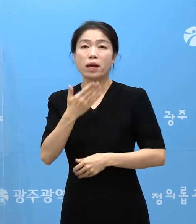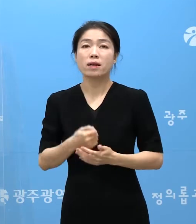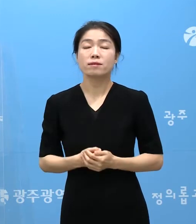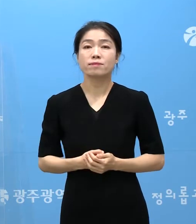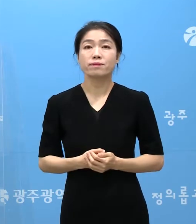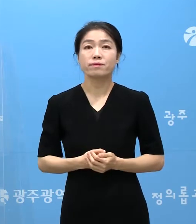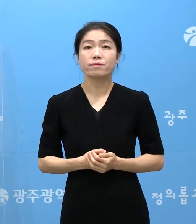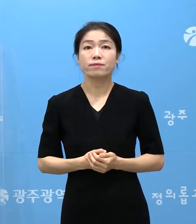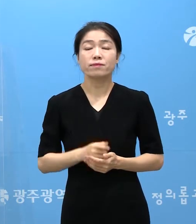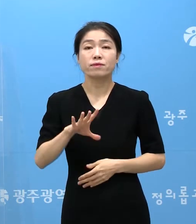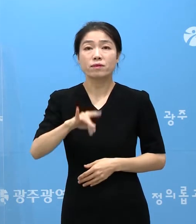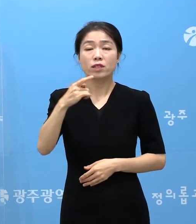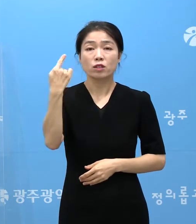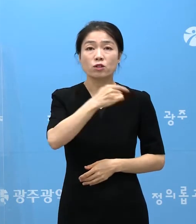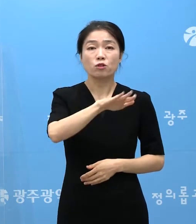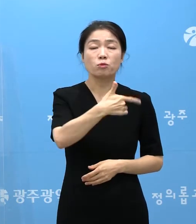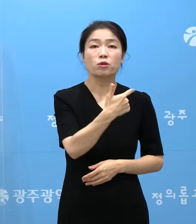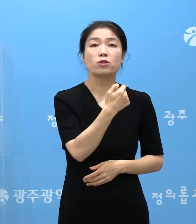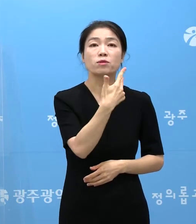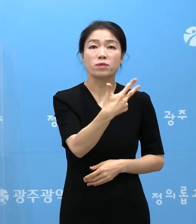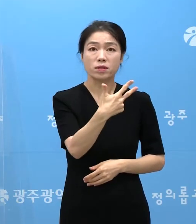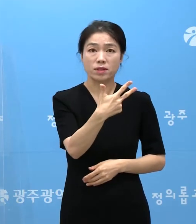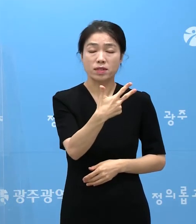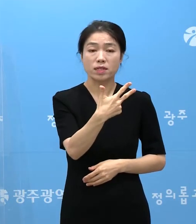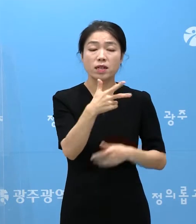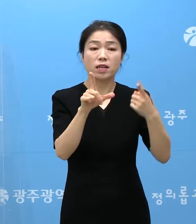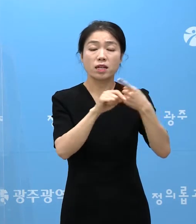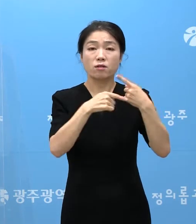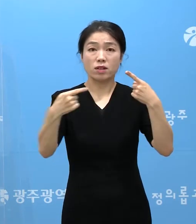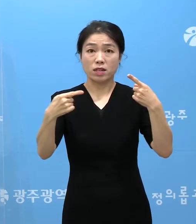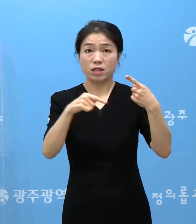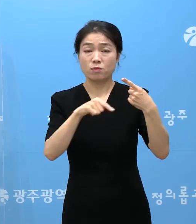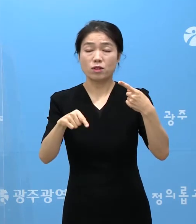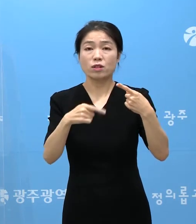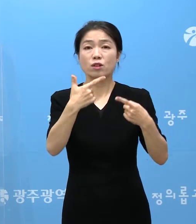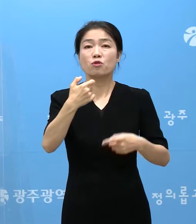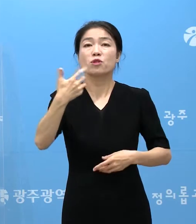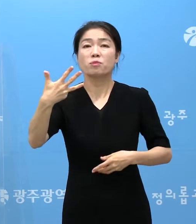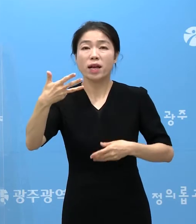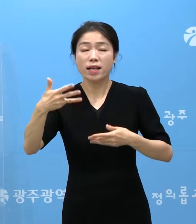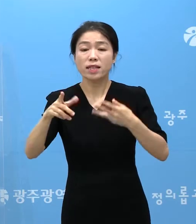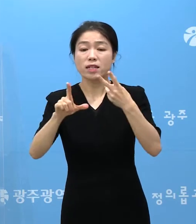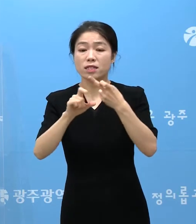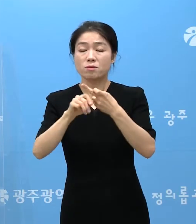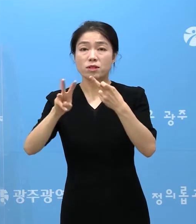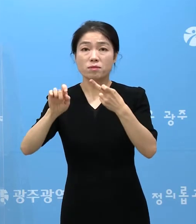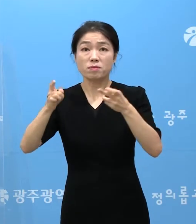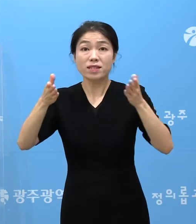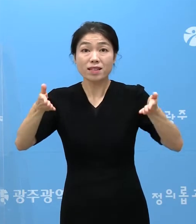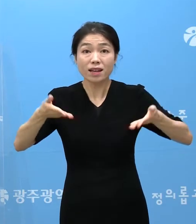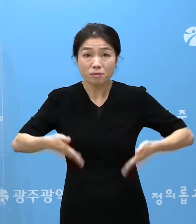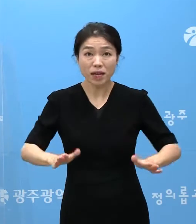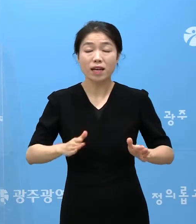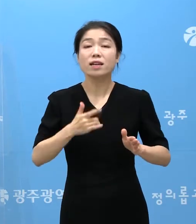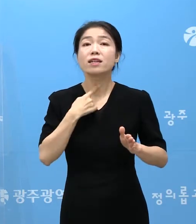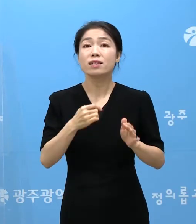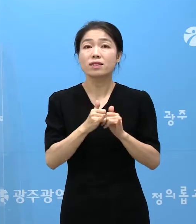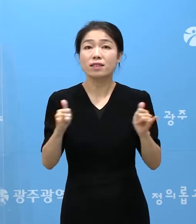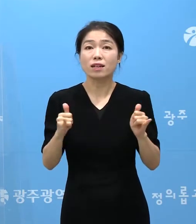진행합니다. 먼저 1967년 1월 1일부터 68년 12월 31일까지